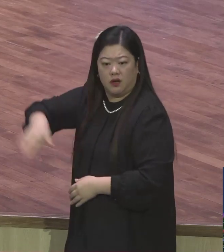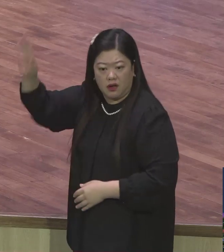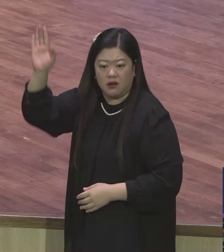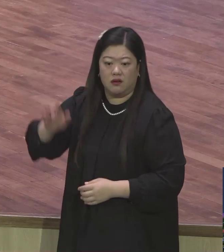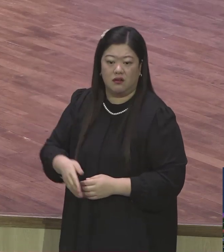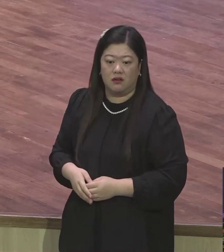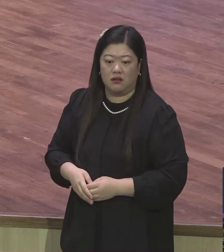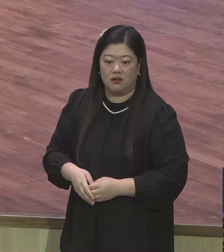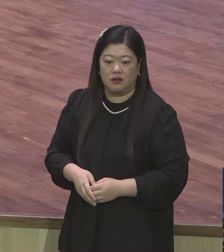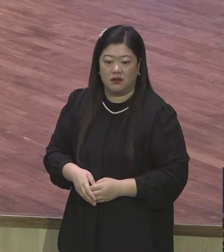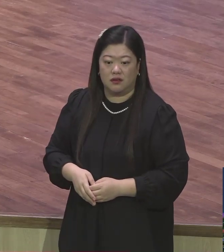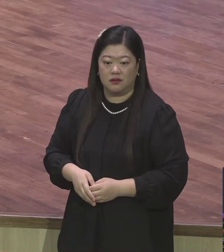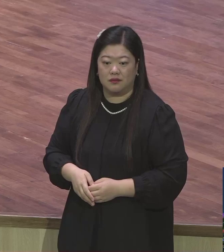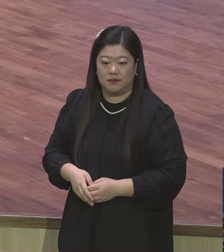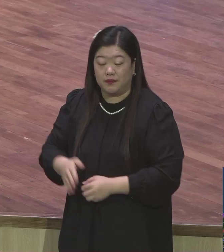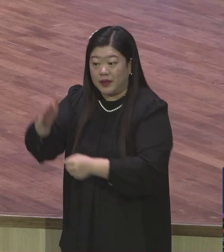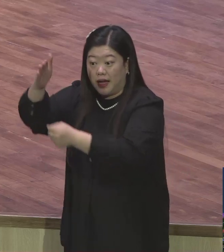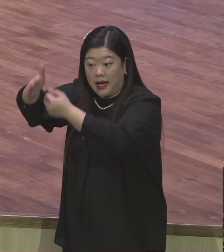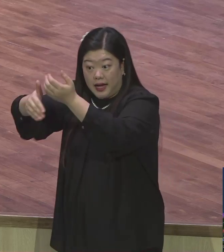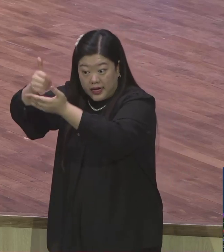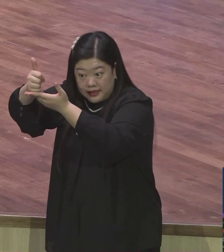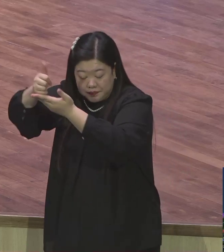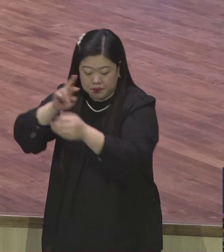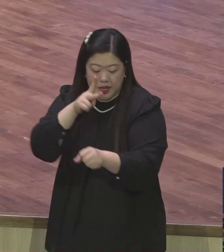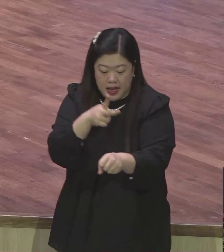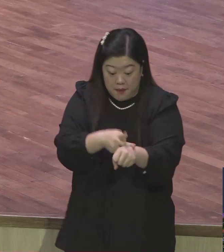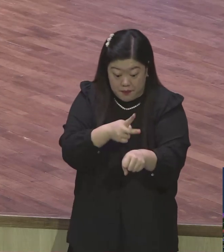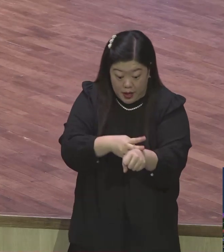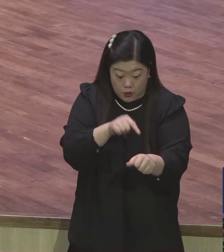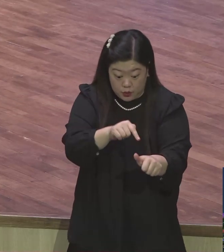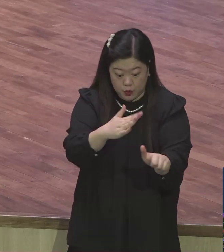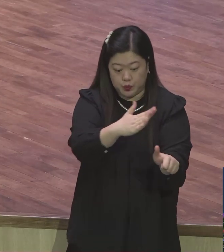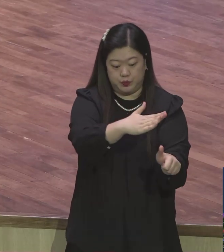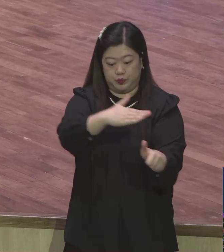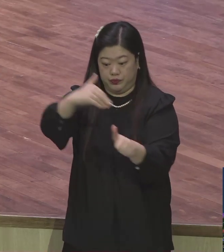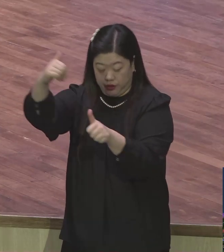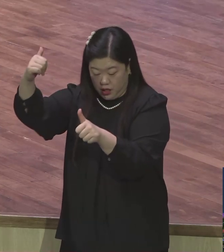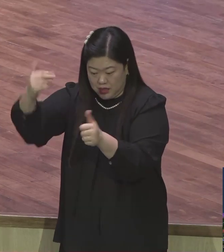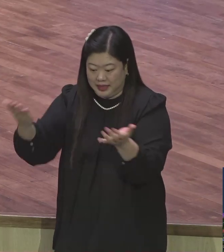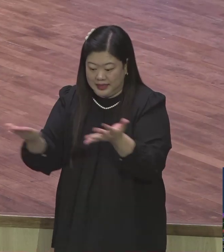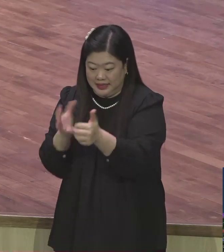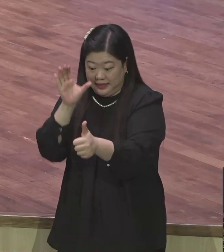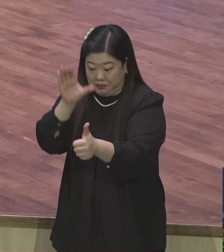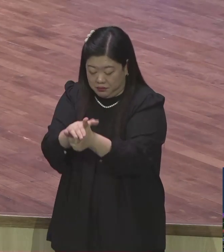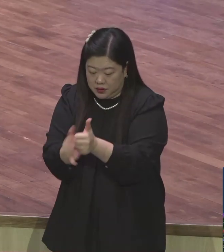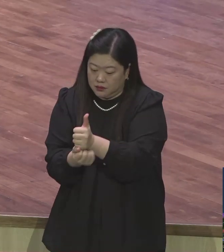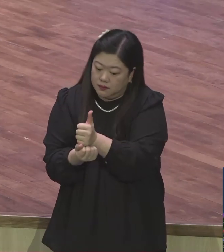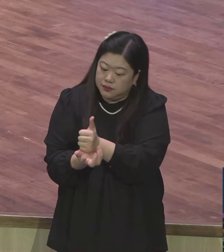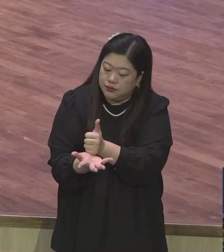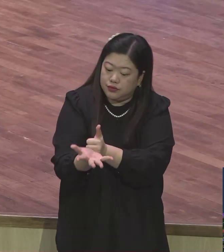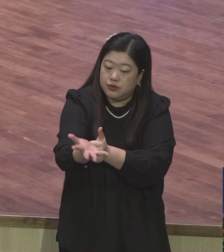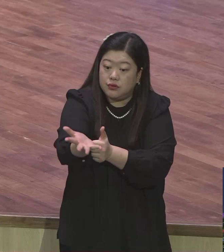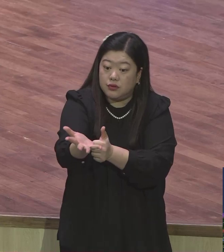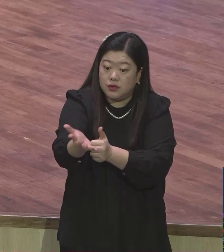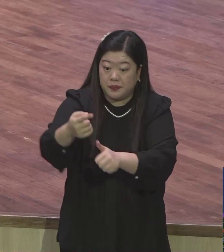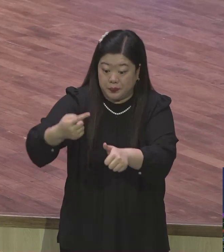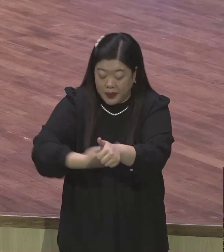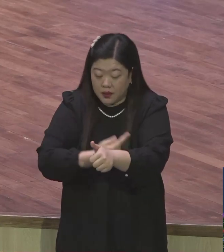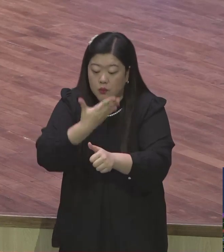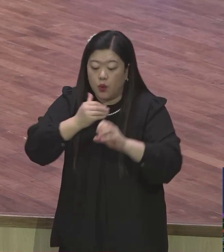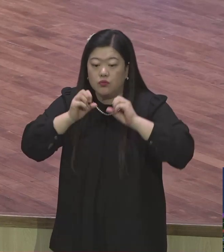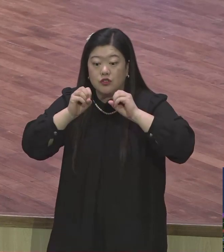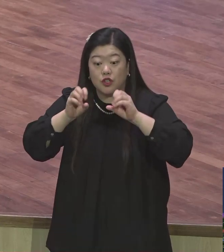하나님께서 바울을 시대적으로 사용하심을 깨닫고 하나님의 뜻과 계획을 성취하기 위해서 바울의